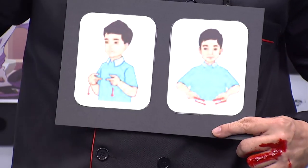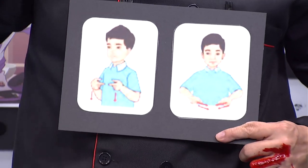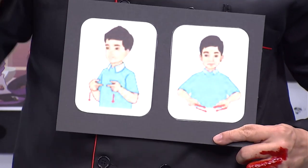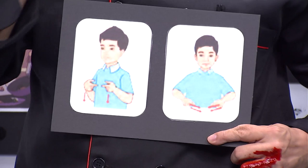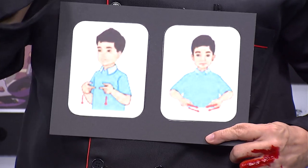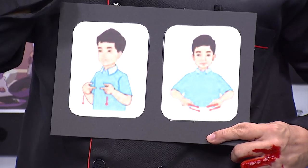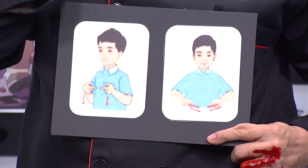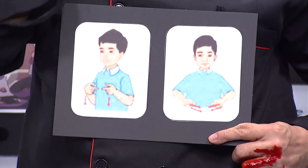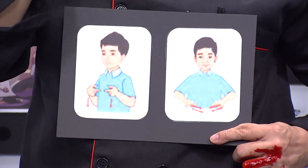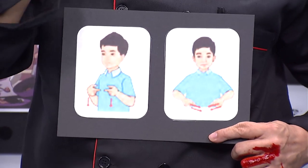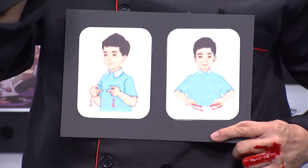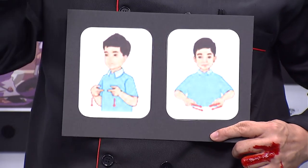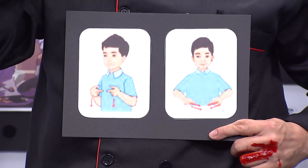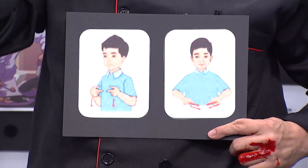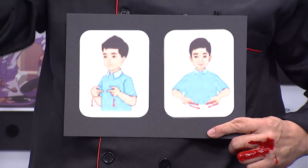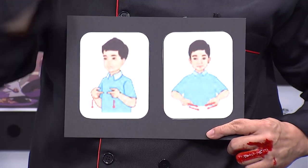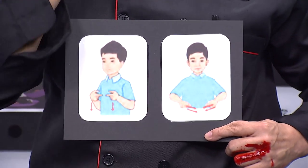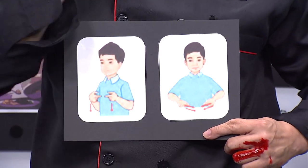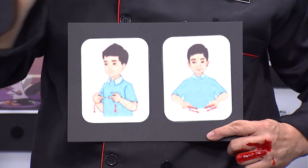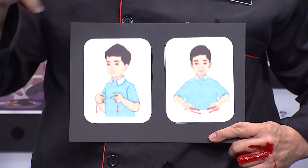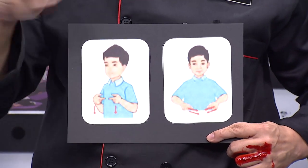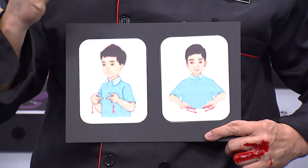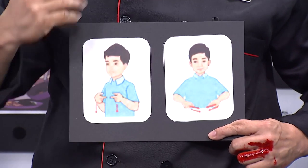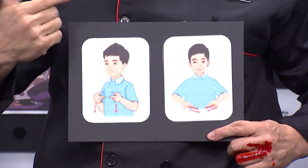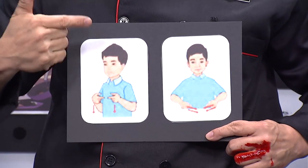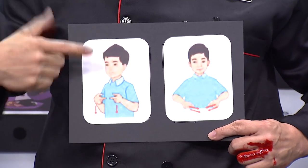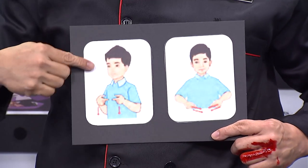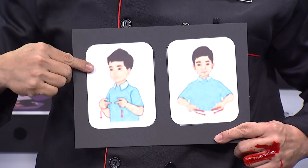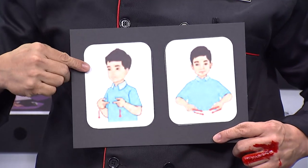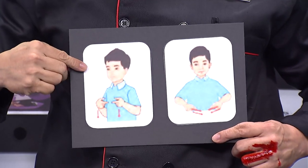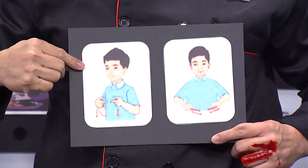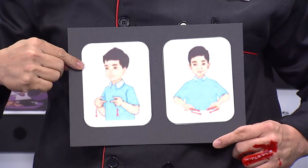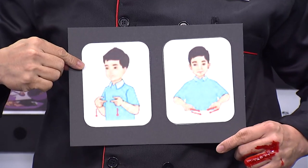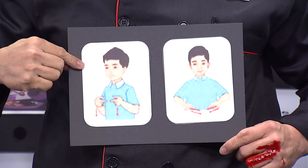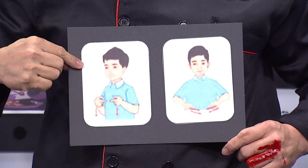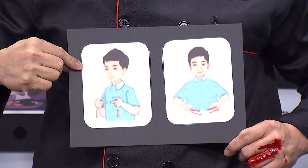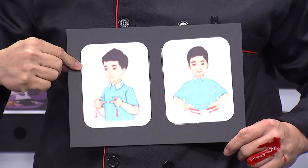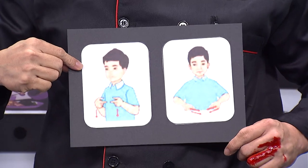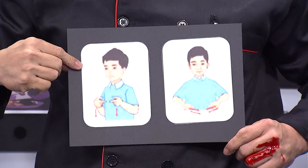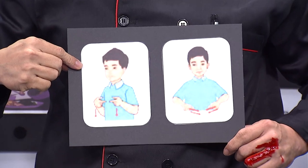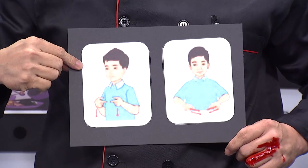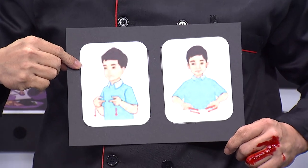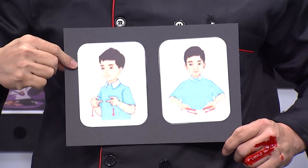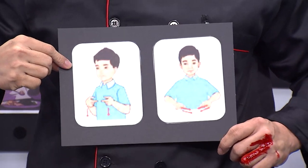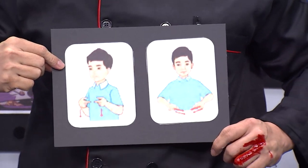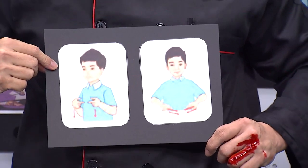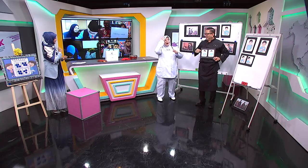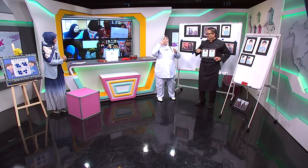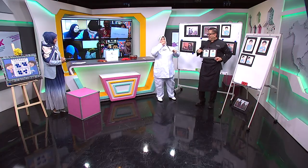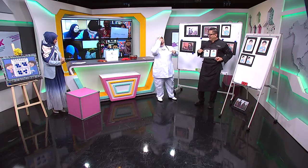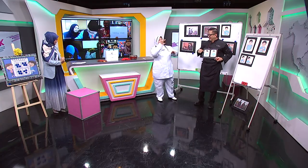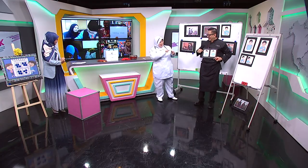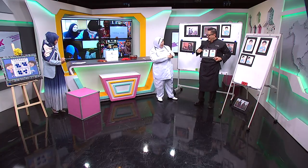Dia. Siapa yang salah, nanti Cikgu Ko tak nak masak lagi. Oh, ya. Kena teka betul-betul ni. Cikgu